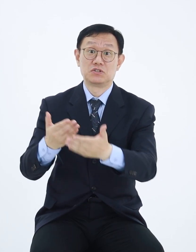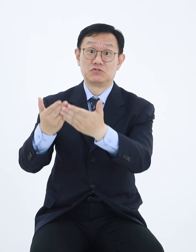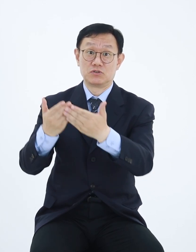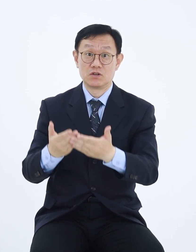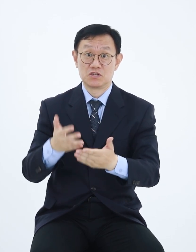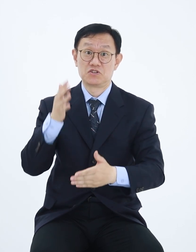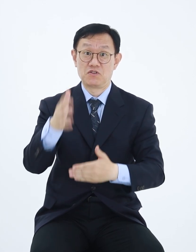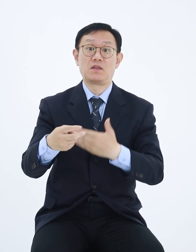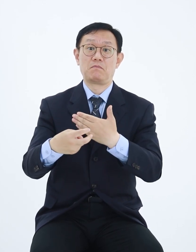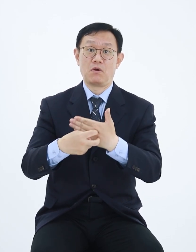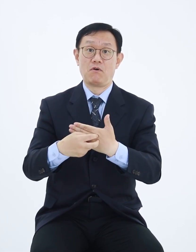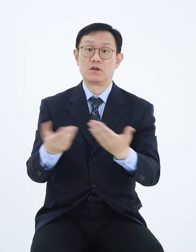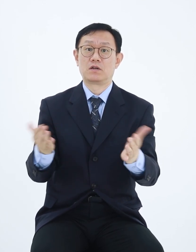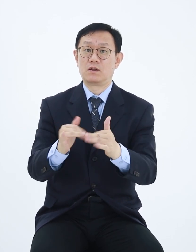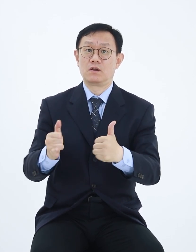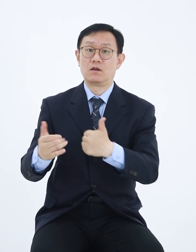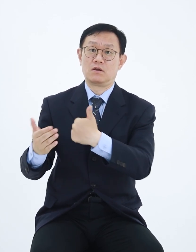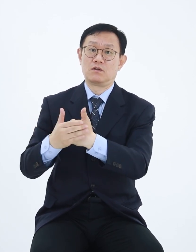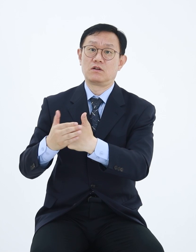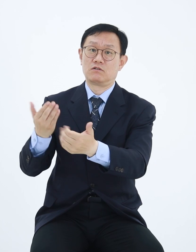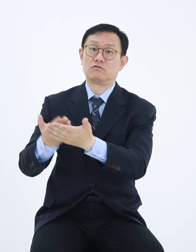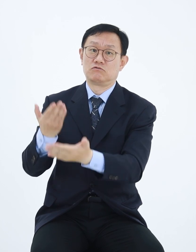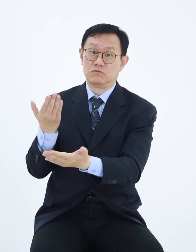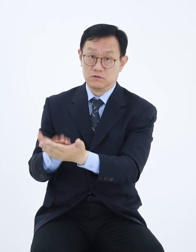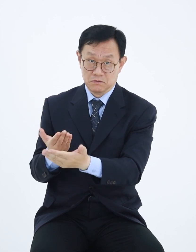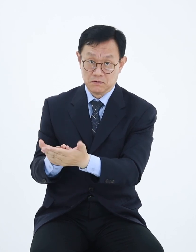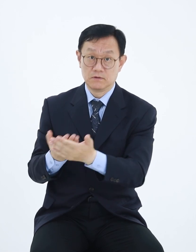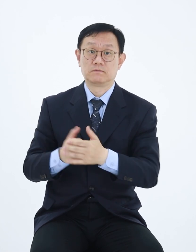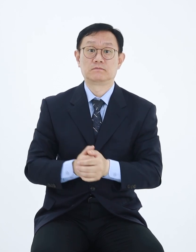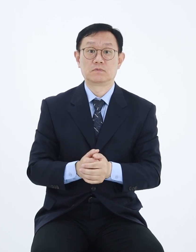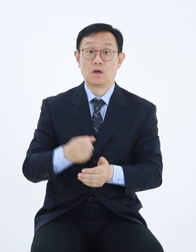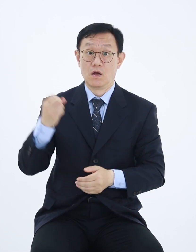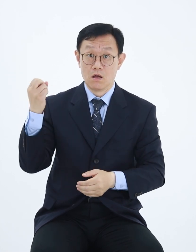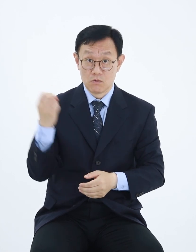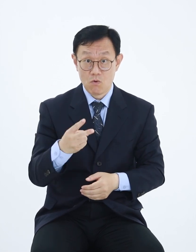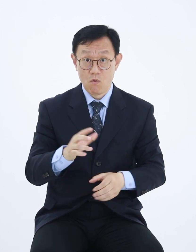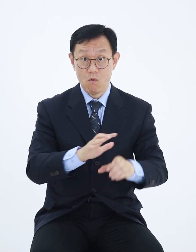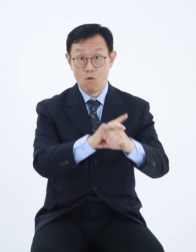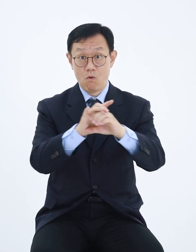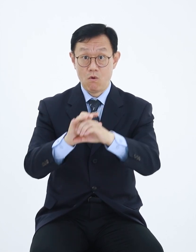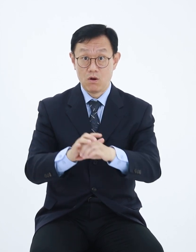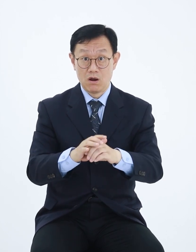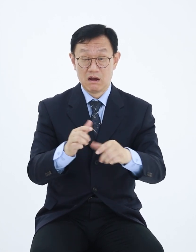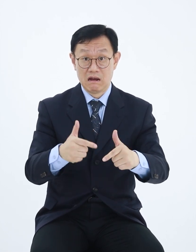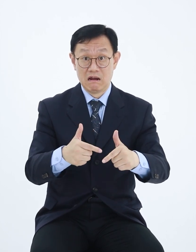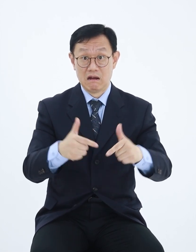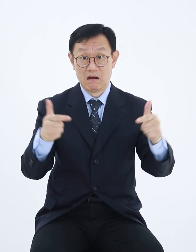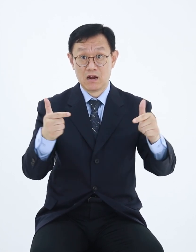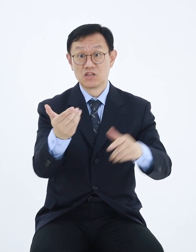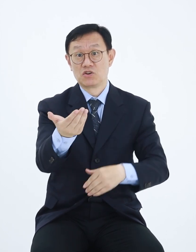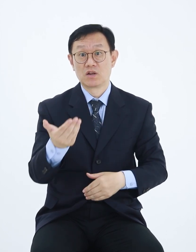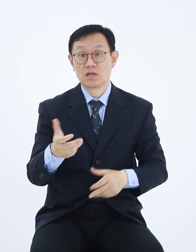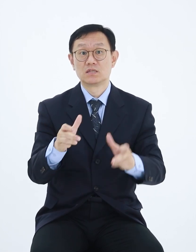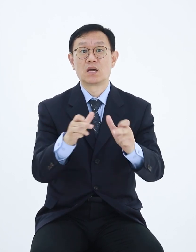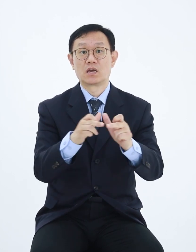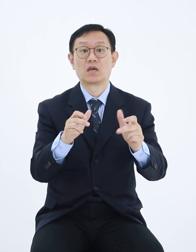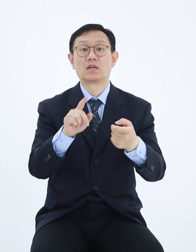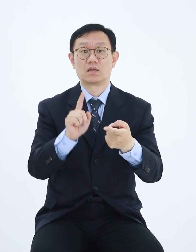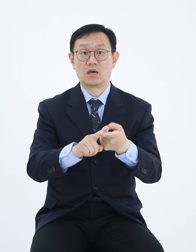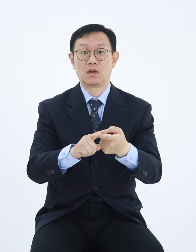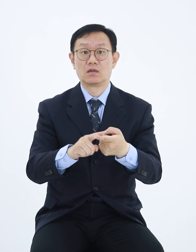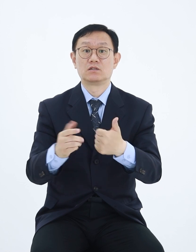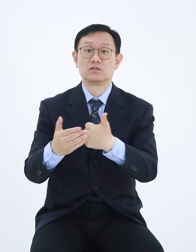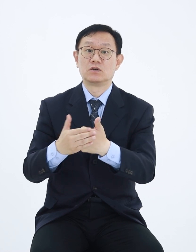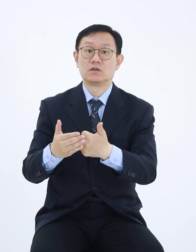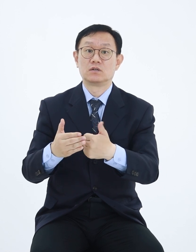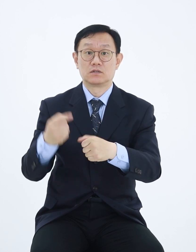갖춘 전담병원과 인력을 배치해 주십시오. 그리고 또다시 코로나19의 대유행이 오기 전에 장애인에 대한 지원